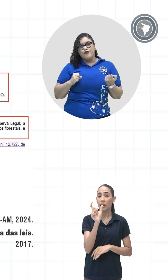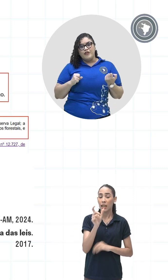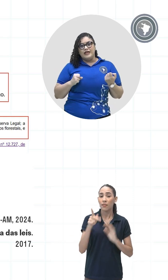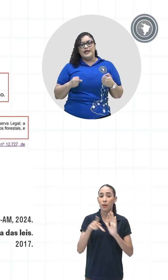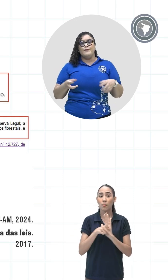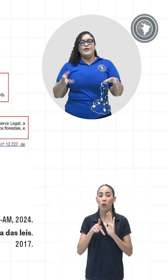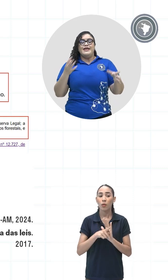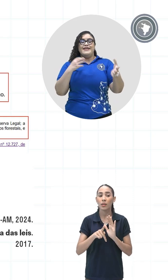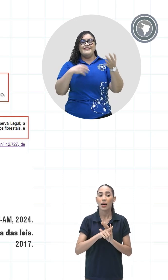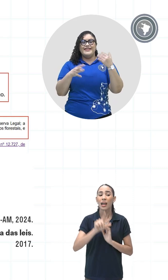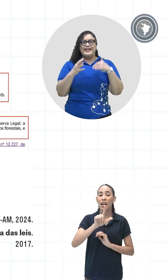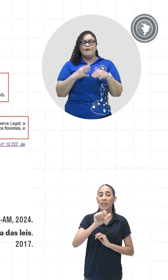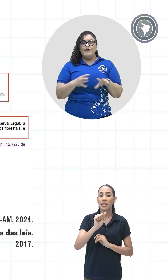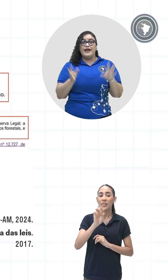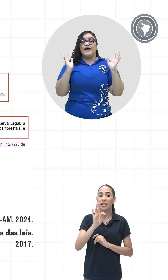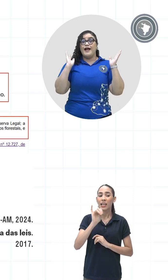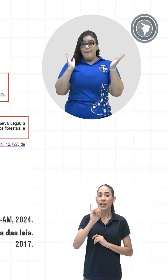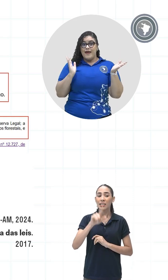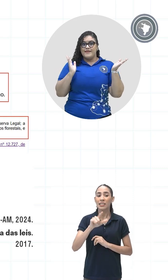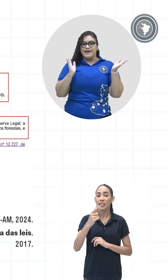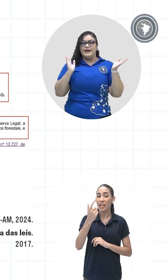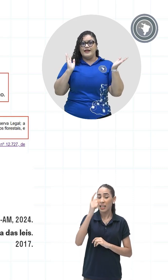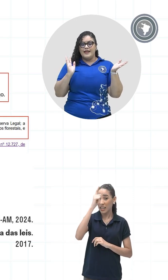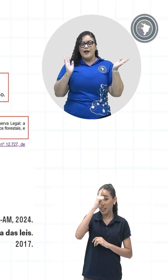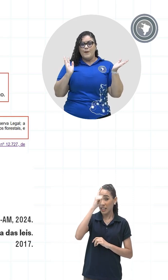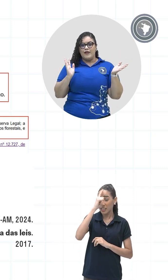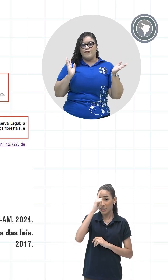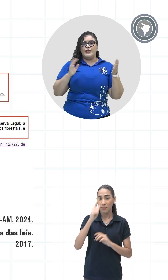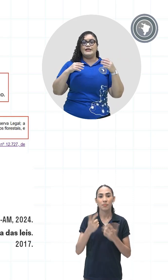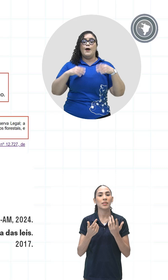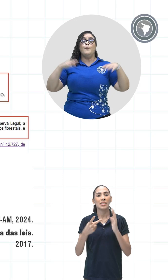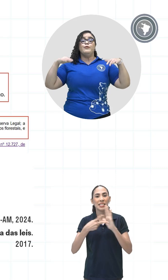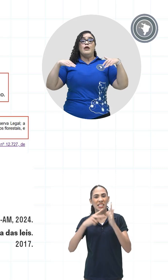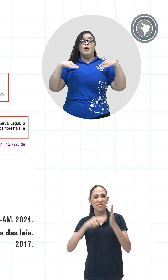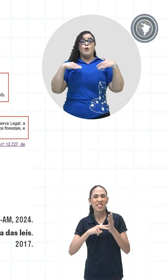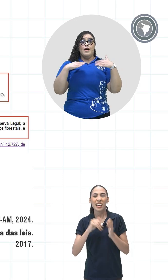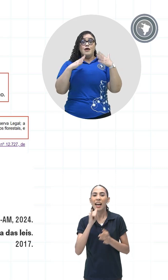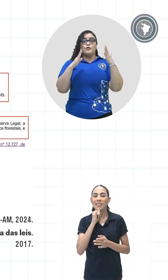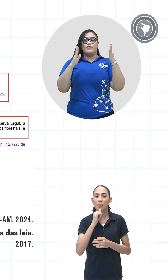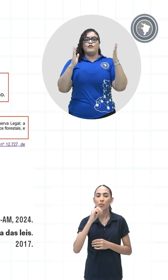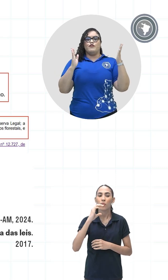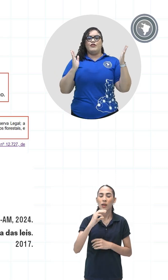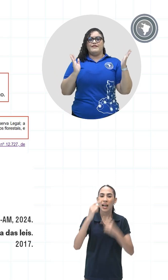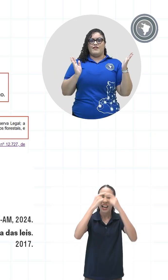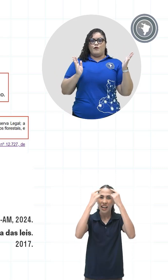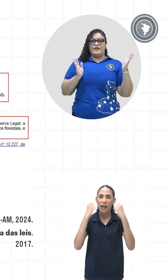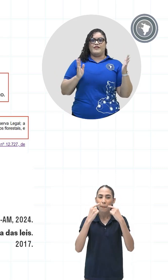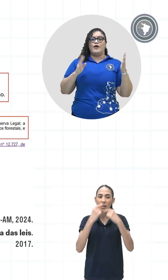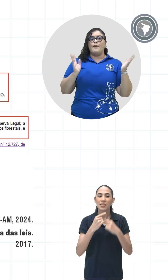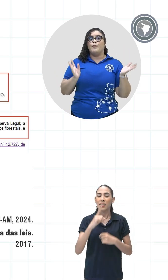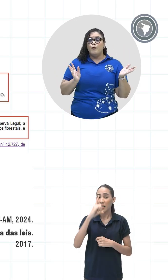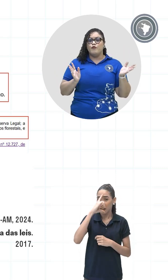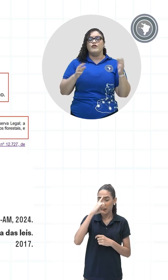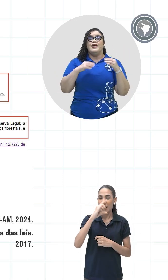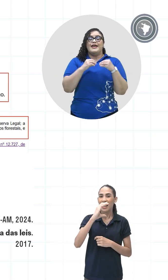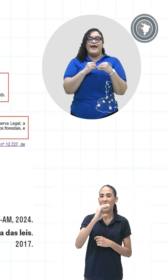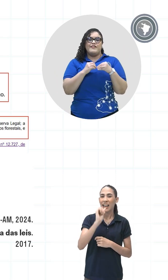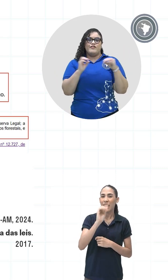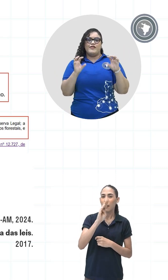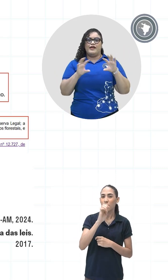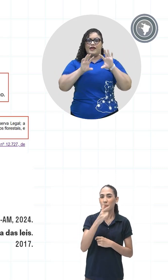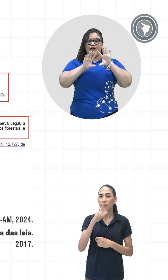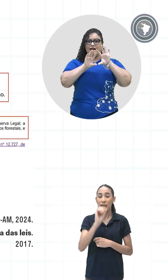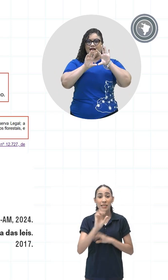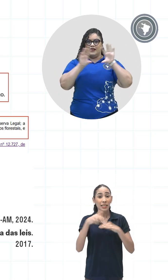origem latina e significa cabeça, literalmente. Então, quando se utiliza essa expressão caput,